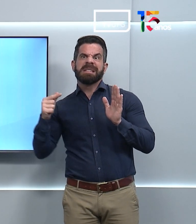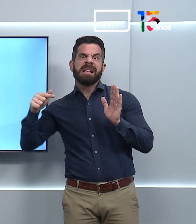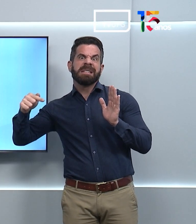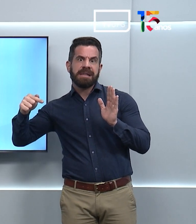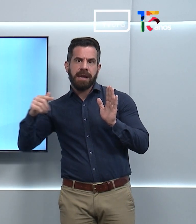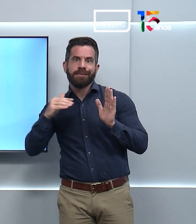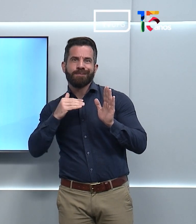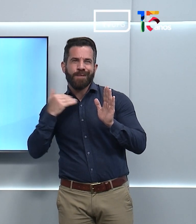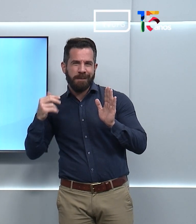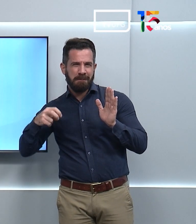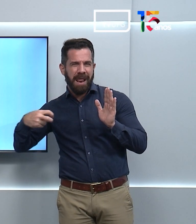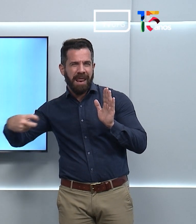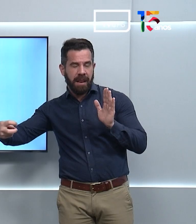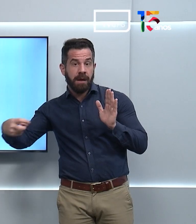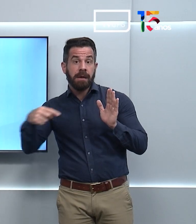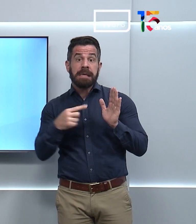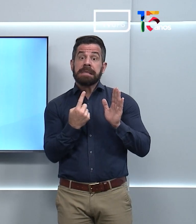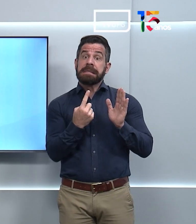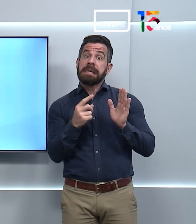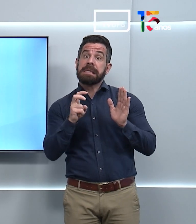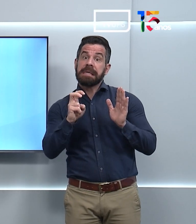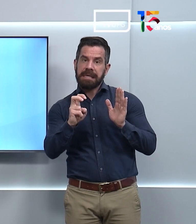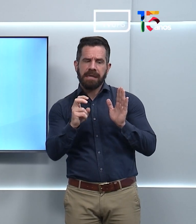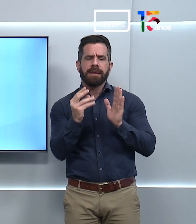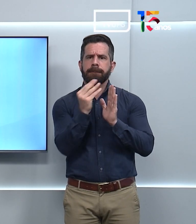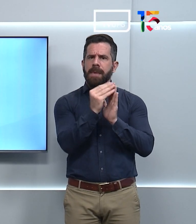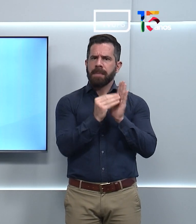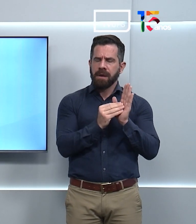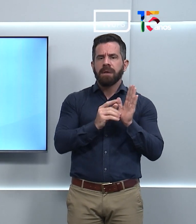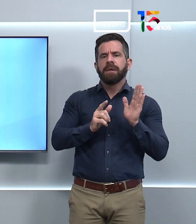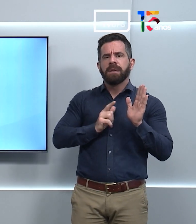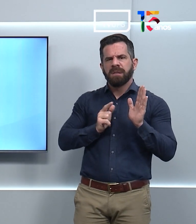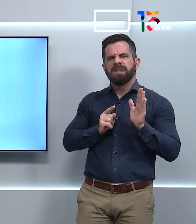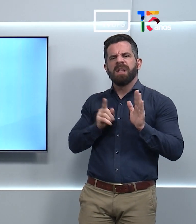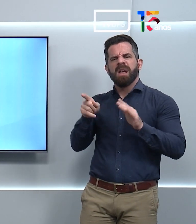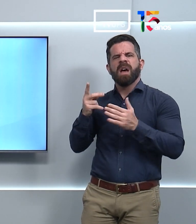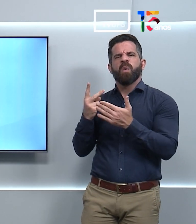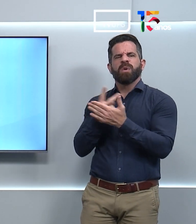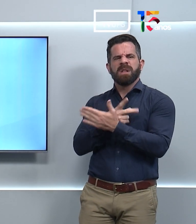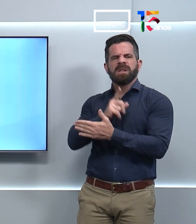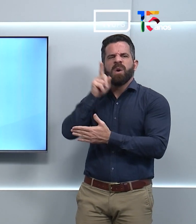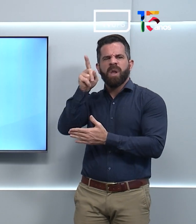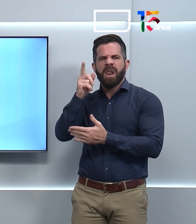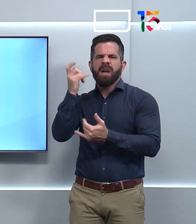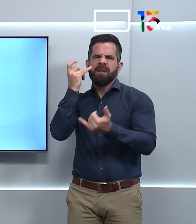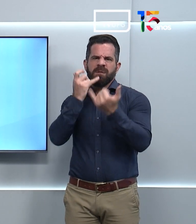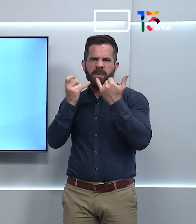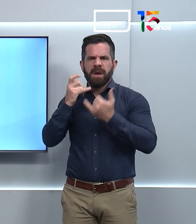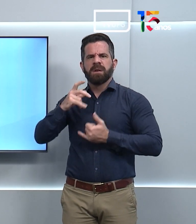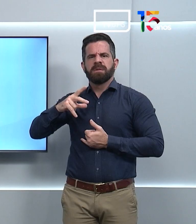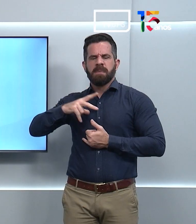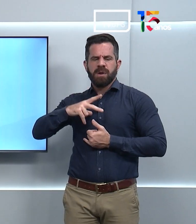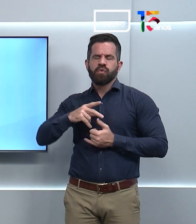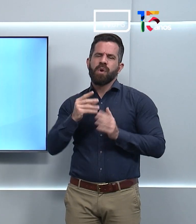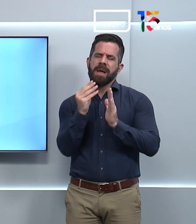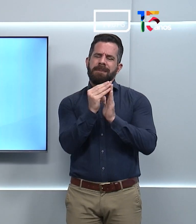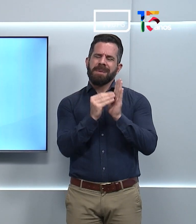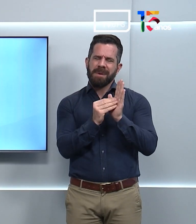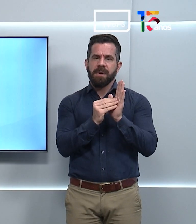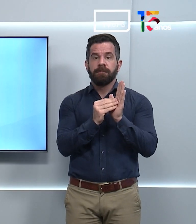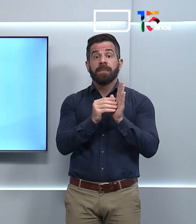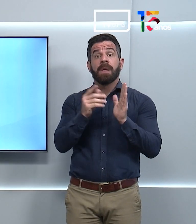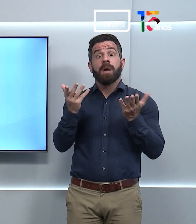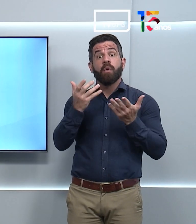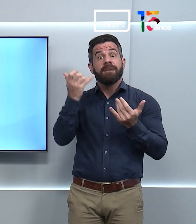chamada Contenção, que foi realizada na semana passada nos complexos do Alemão e da Penha, lá na capital do Rio de Janeiro. Você